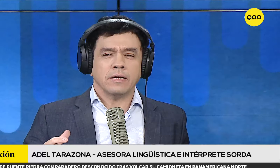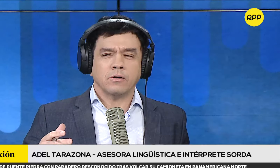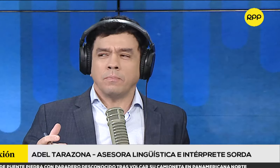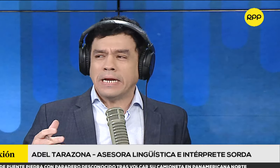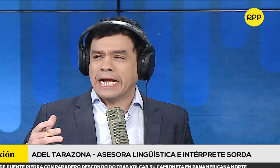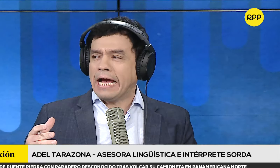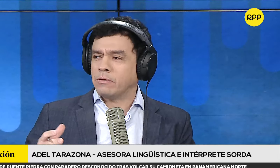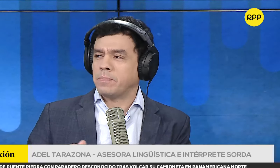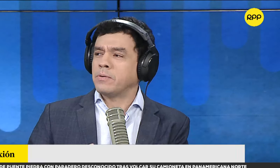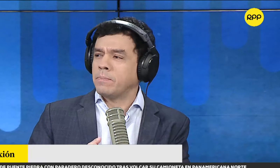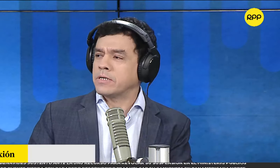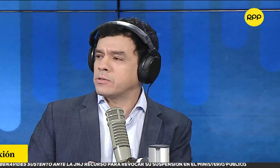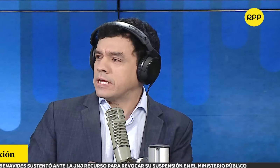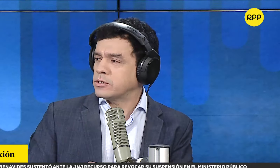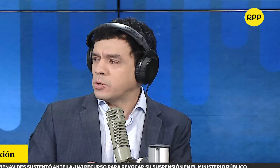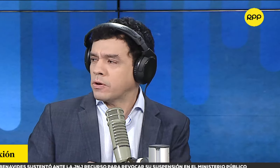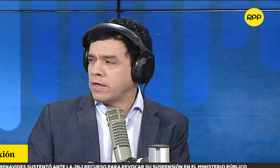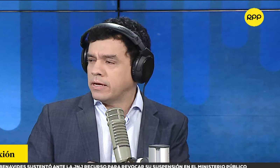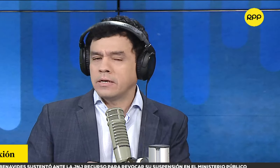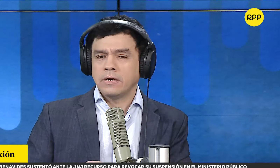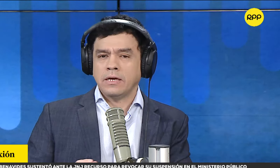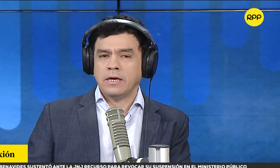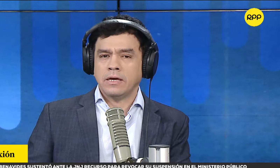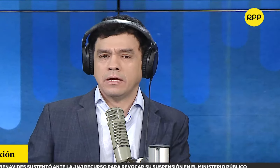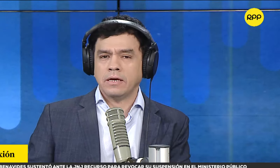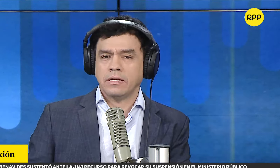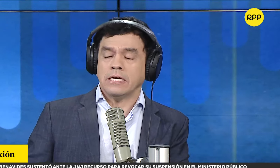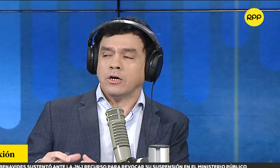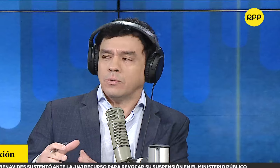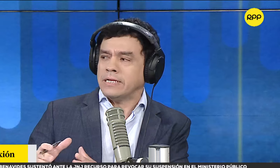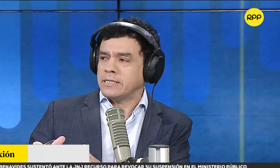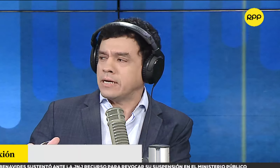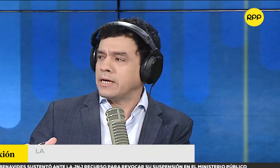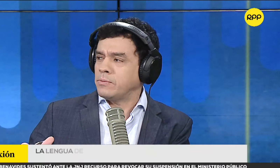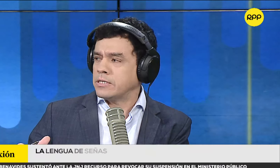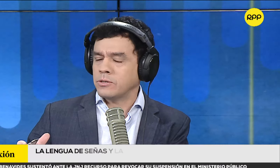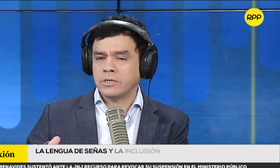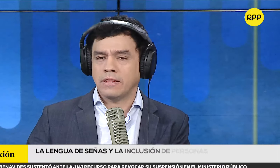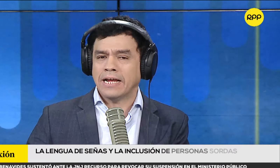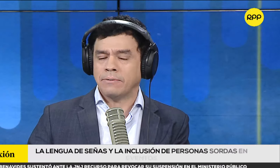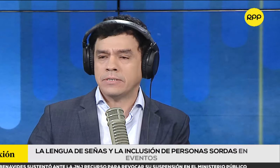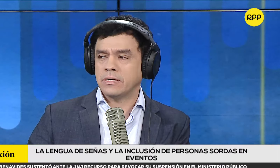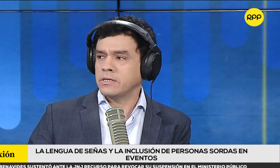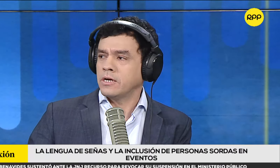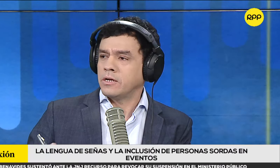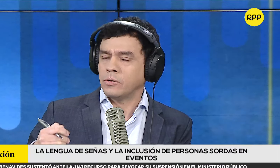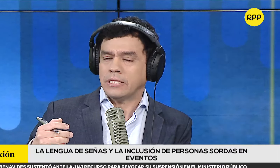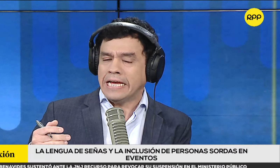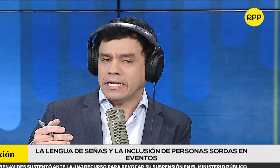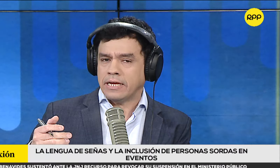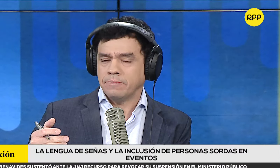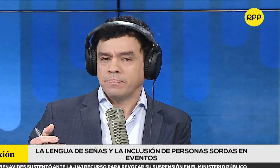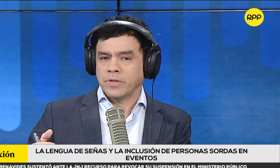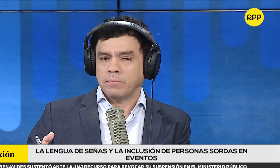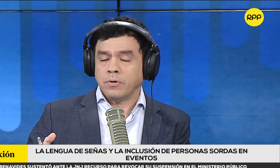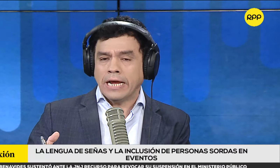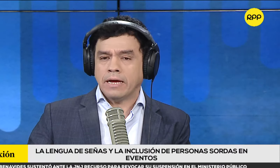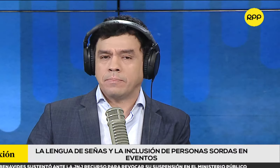complicado es para una persona sorda incluirse en una sociedad que a veces no tiene, por ejemplo,